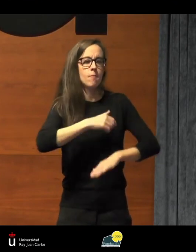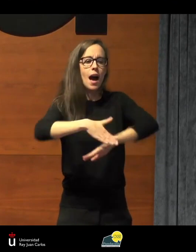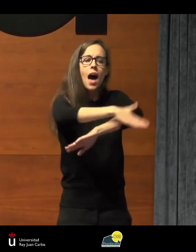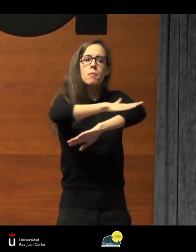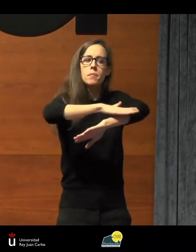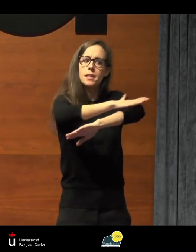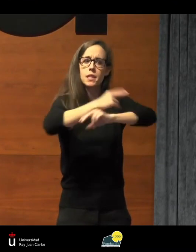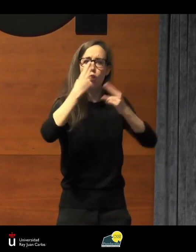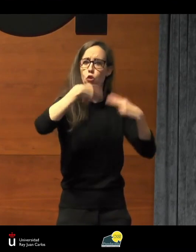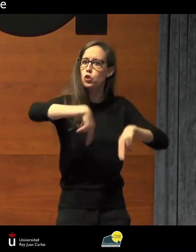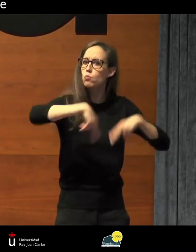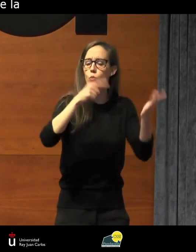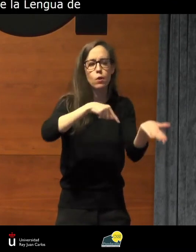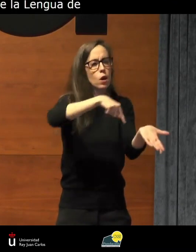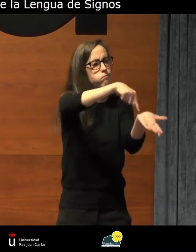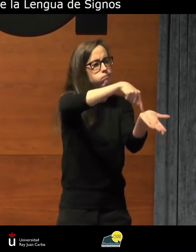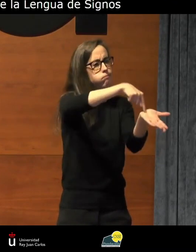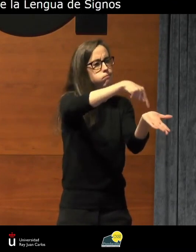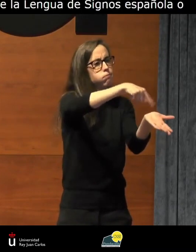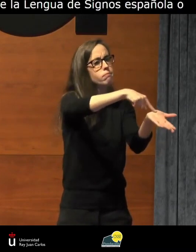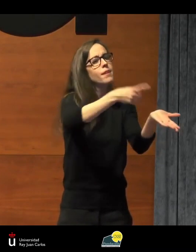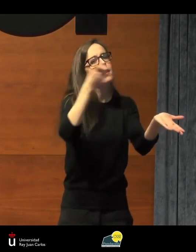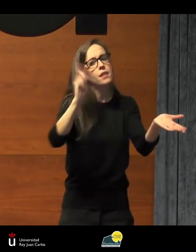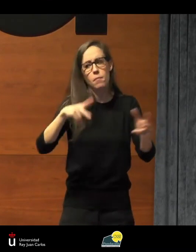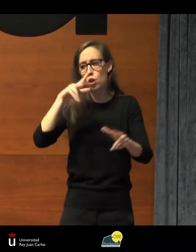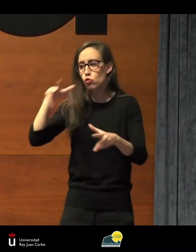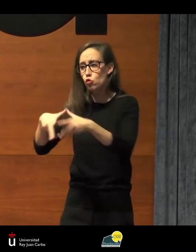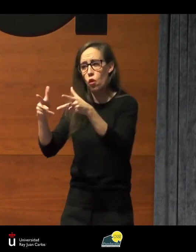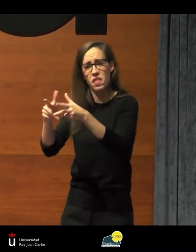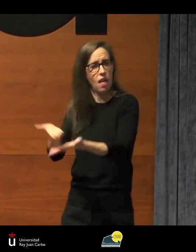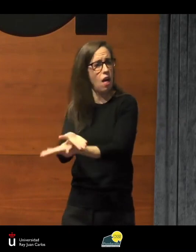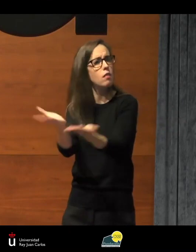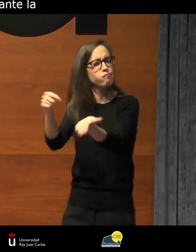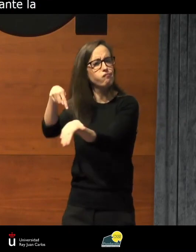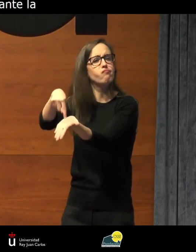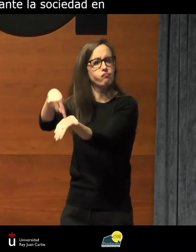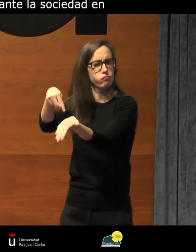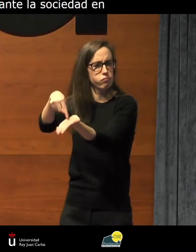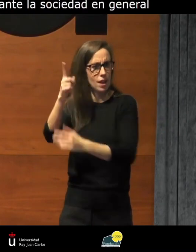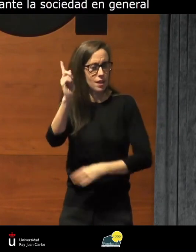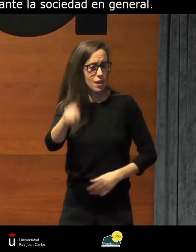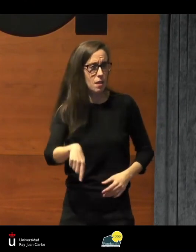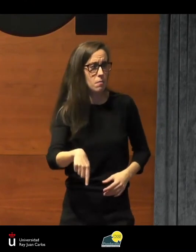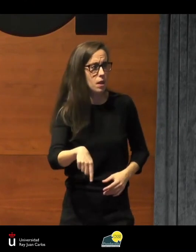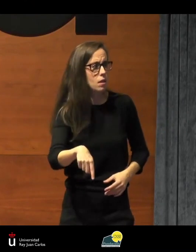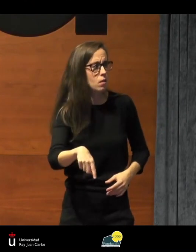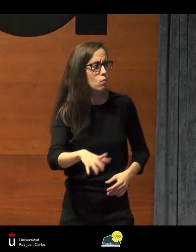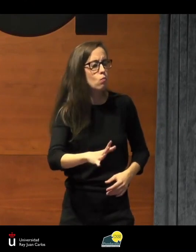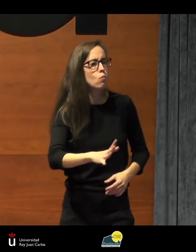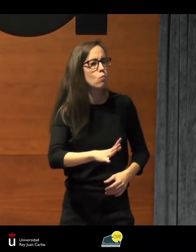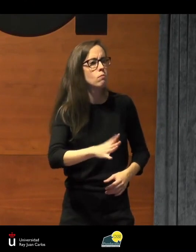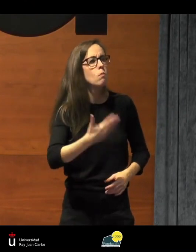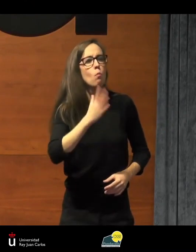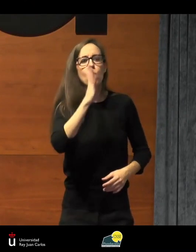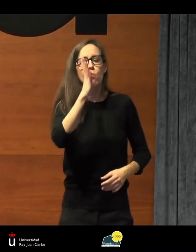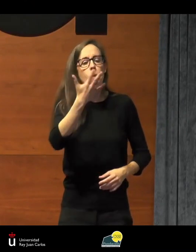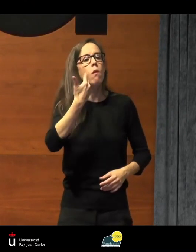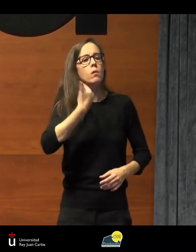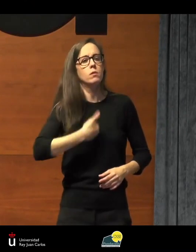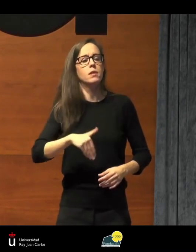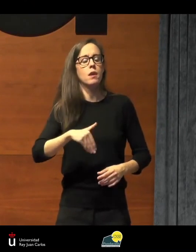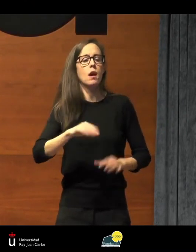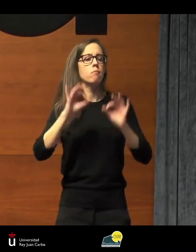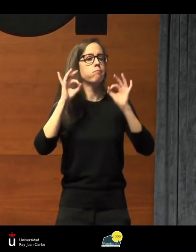administraciones públicas y ante la sociedad en general. Y esto tiene ya un reflejo en el